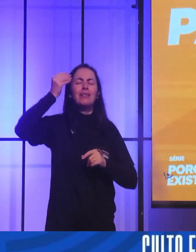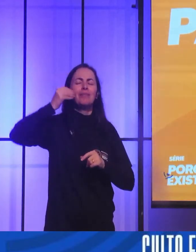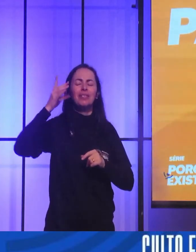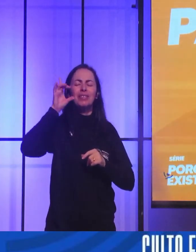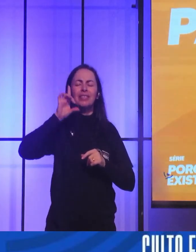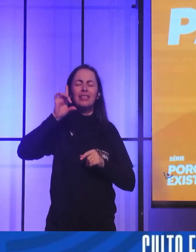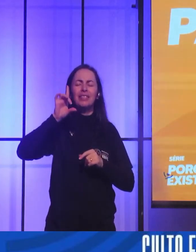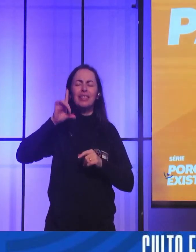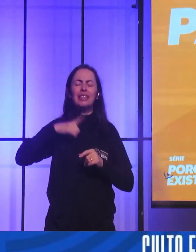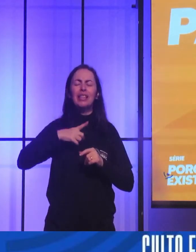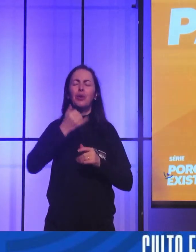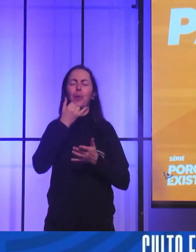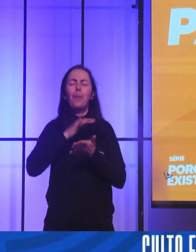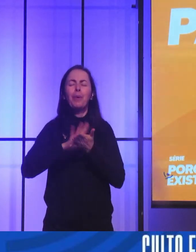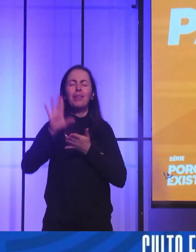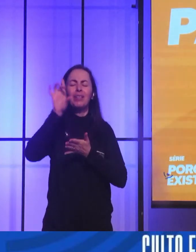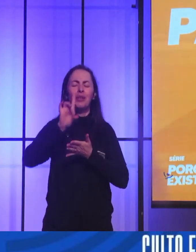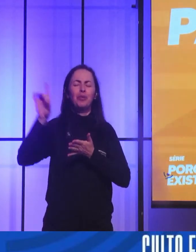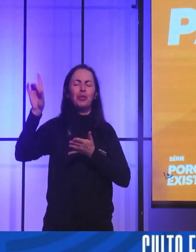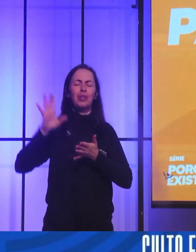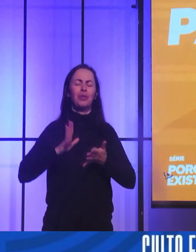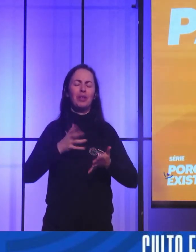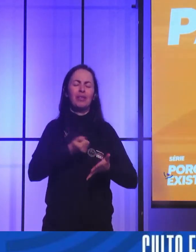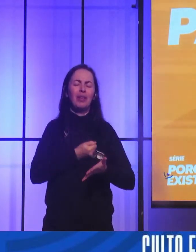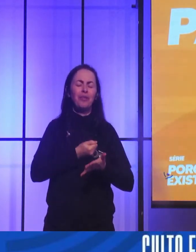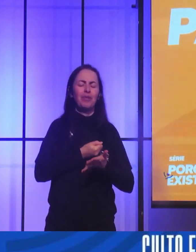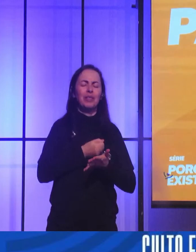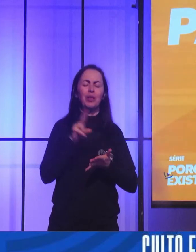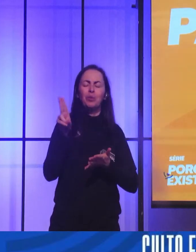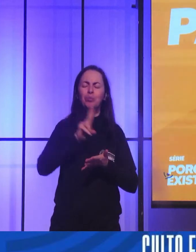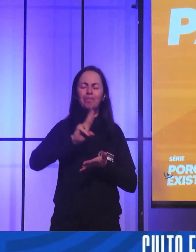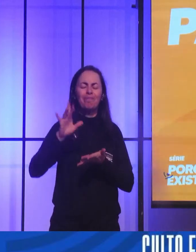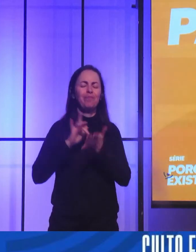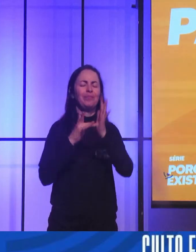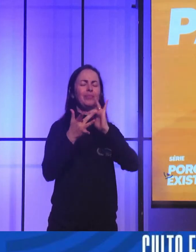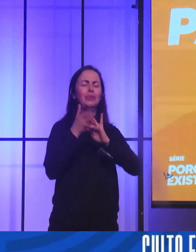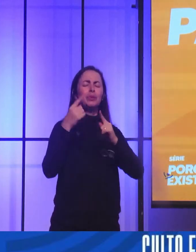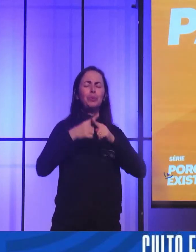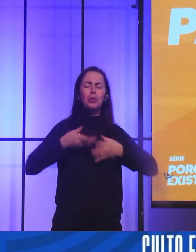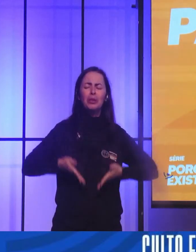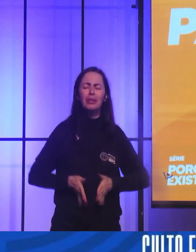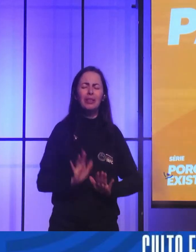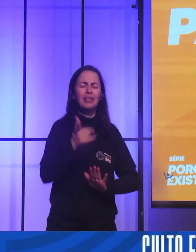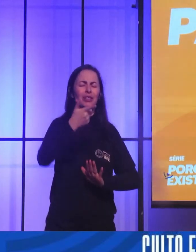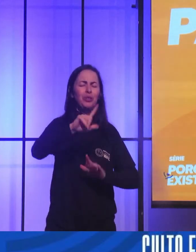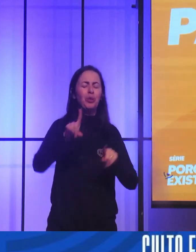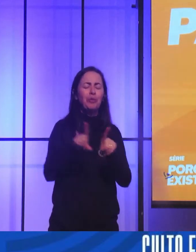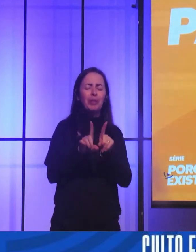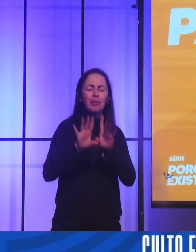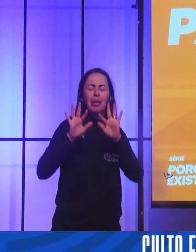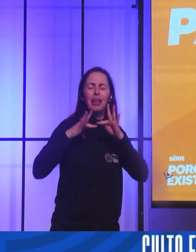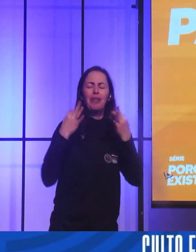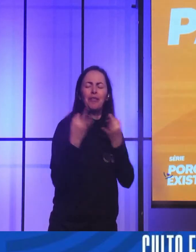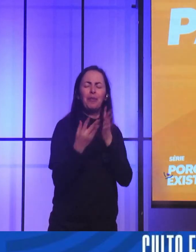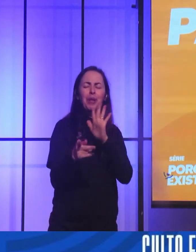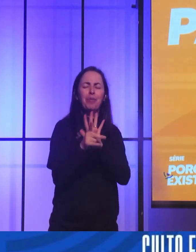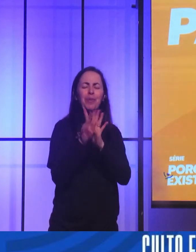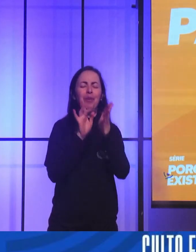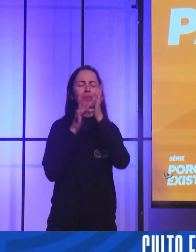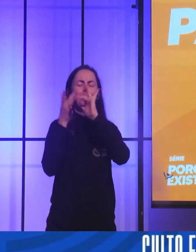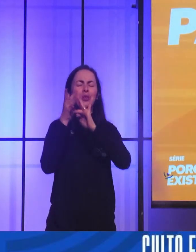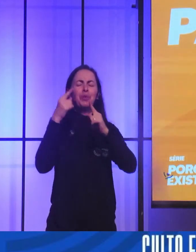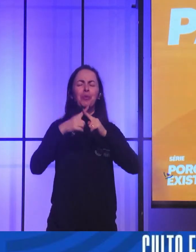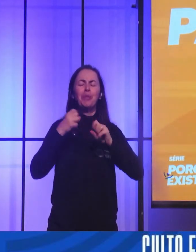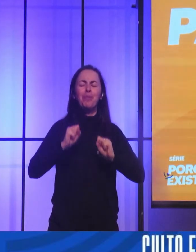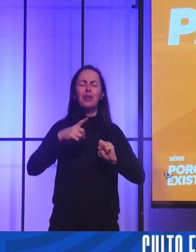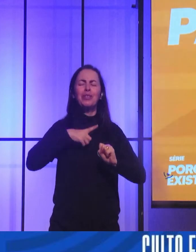a salvação de Deus, em nome de Jesus. Que eles possam nascer de novo na família do Senhor e possam